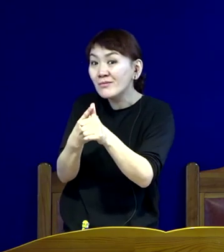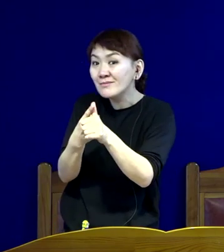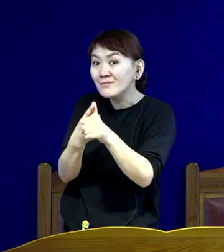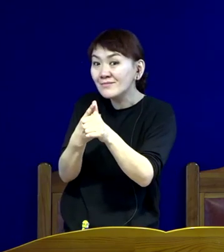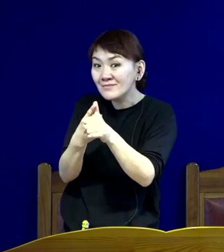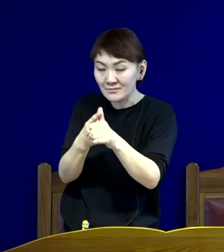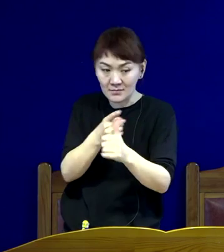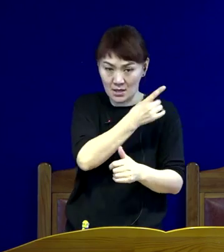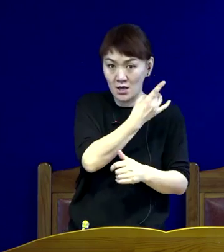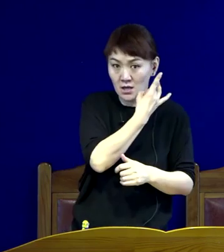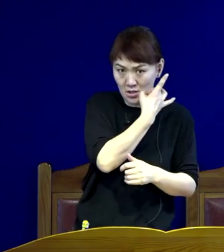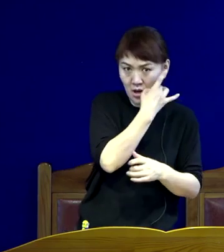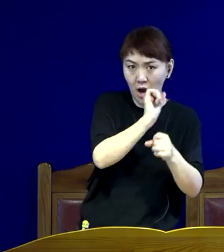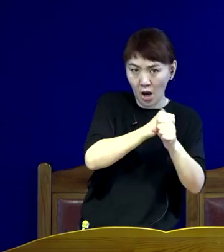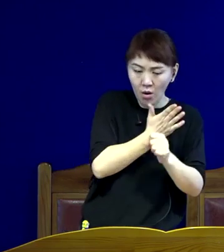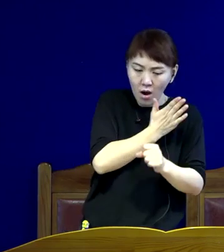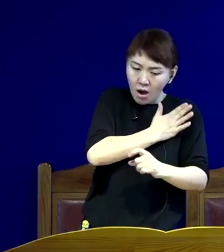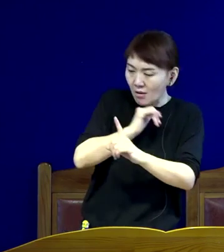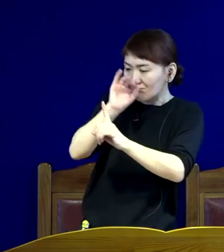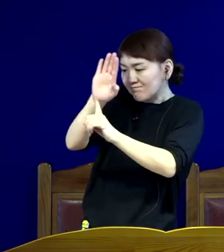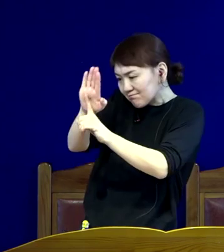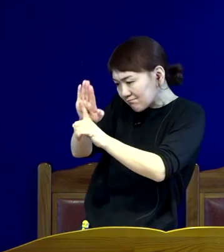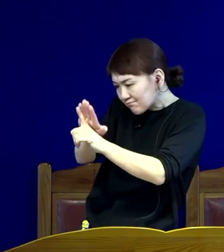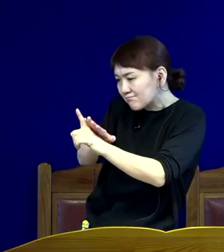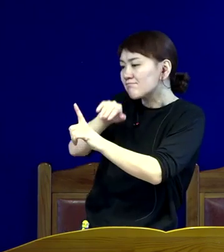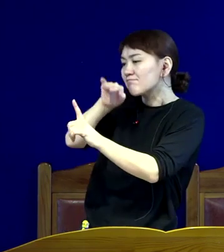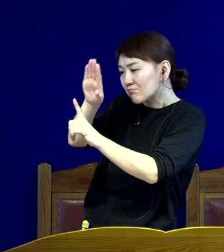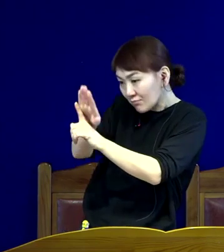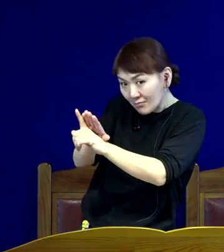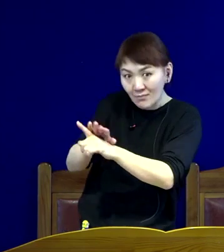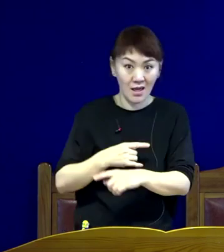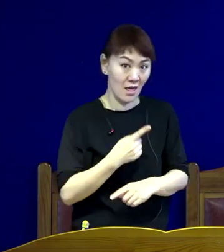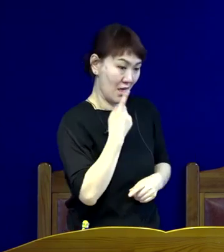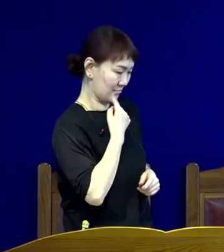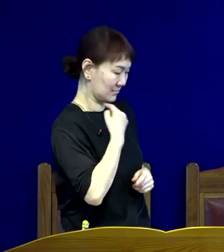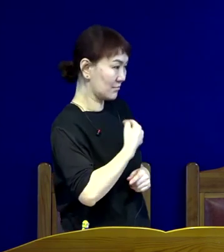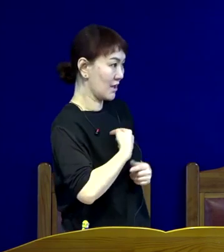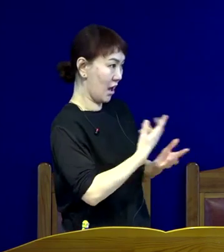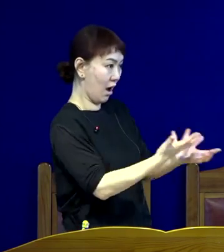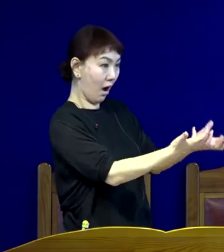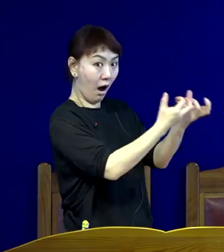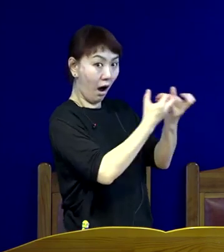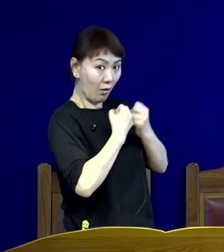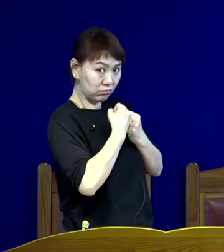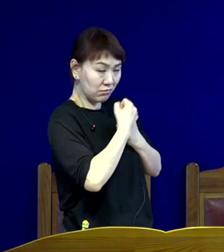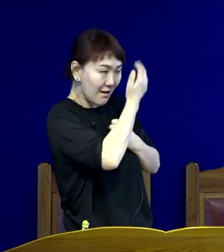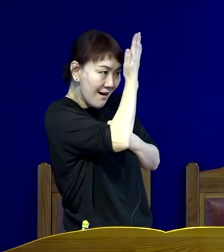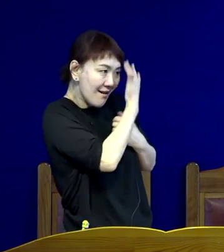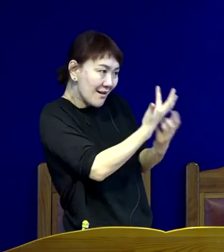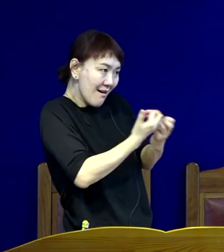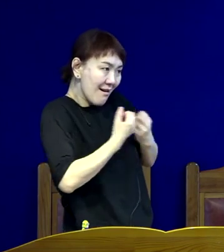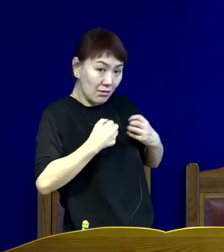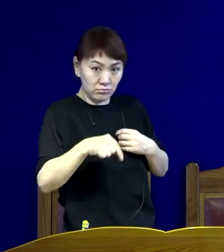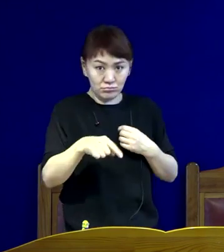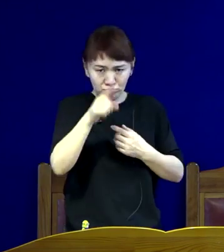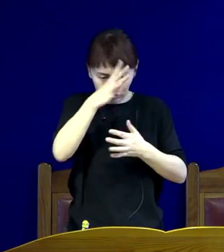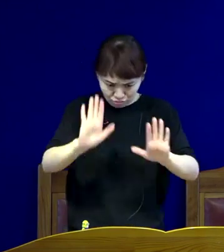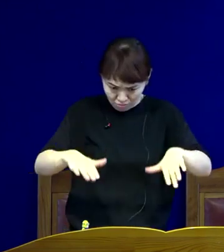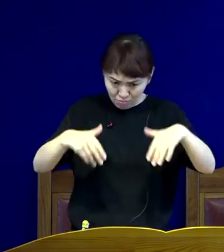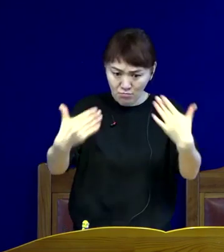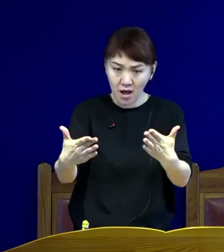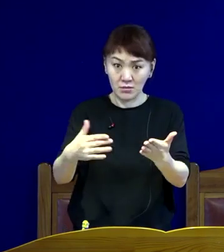байгаа нь эмэгтэй хүний тал. Тэр энэ нь солигдох, өөрчлөгдөх, хувирах боломжгүйтэй адилхан бурхны тогтоож